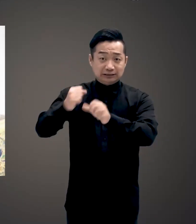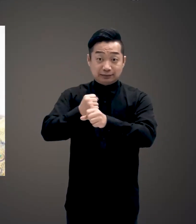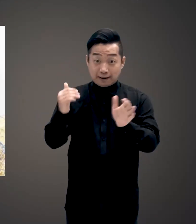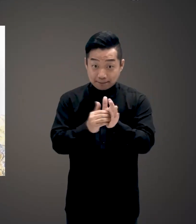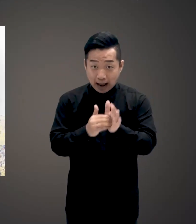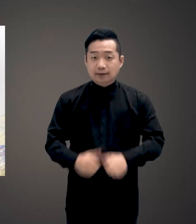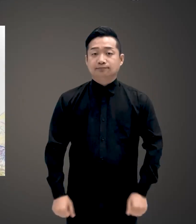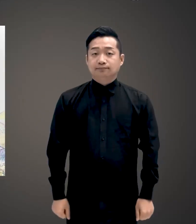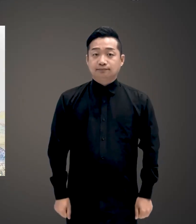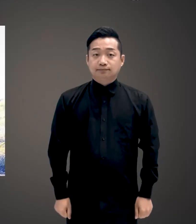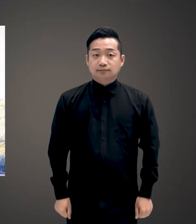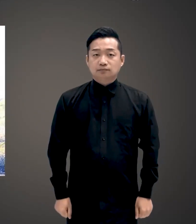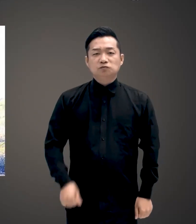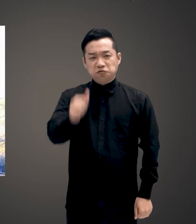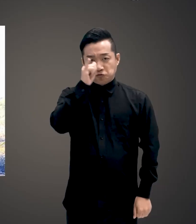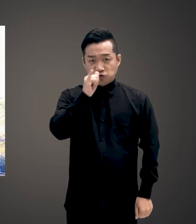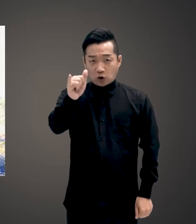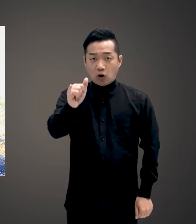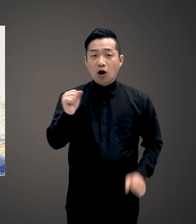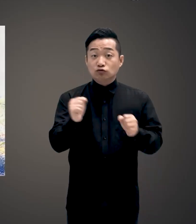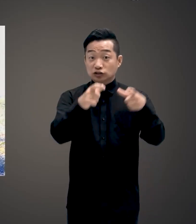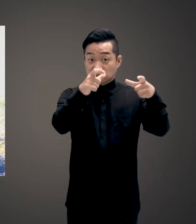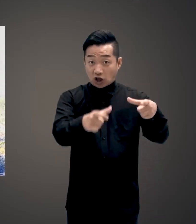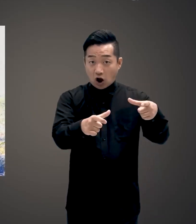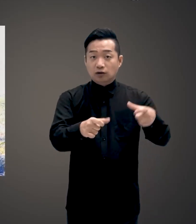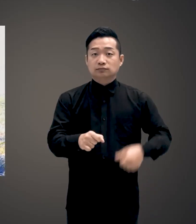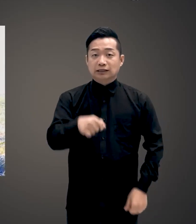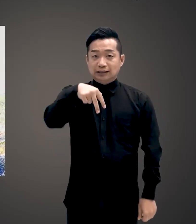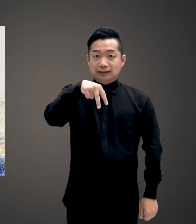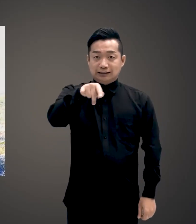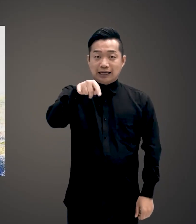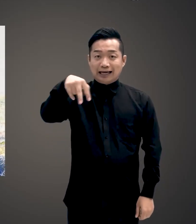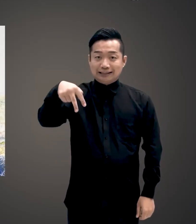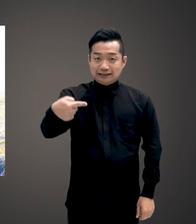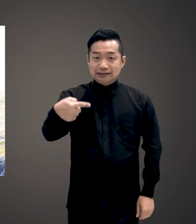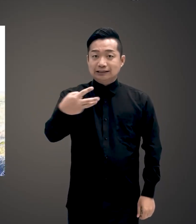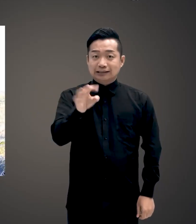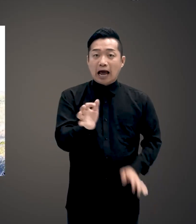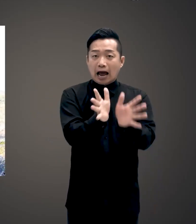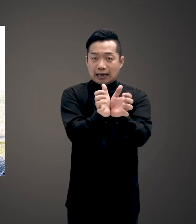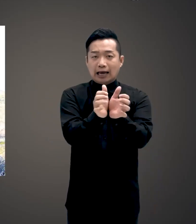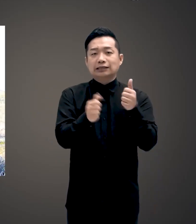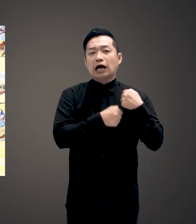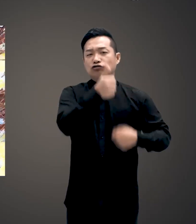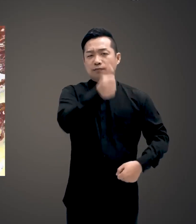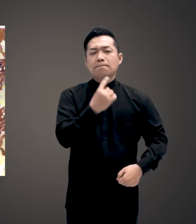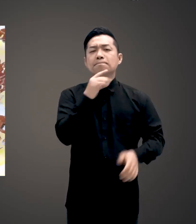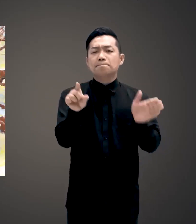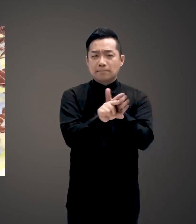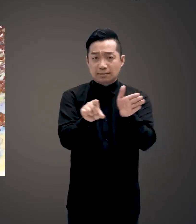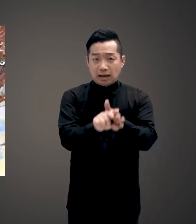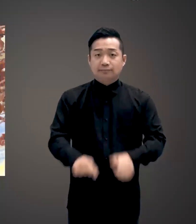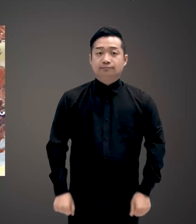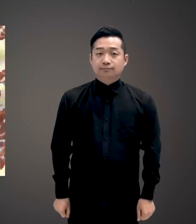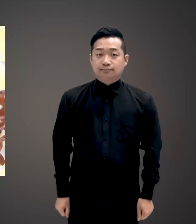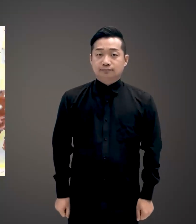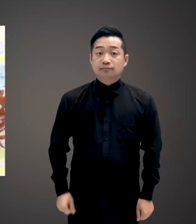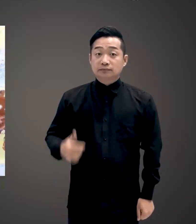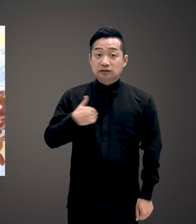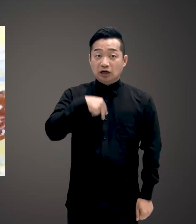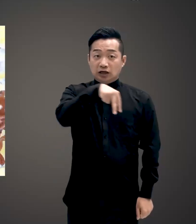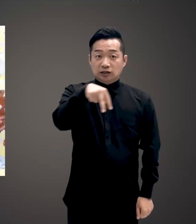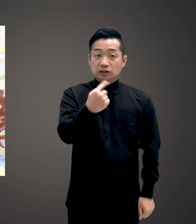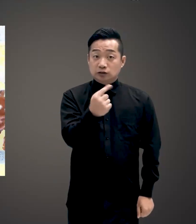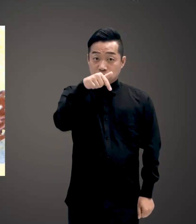튼튼하게 만들었죠. 훌륭합니다. 북쪽 푸른새 술한 개 장군만 믿겠소. 타다다 타다다